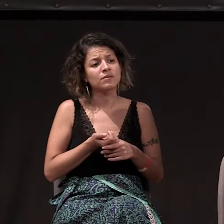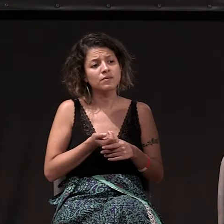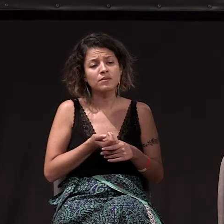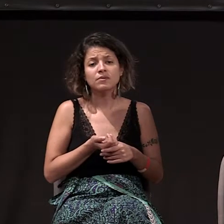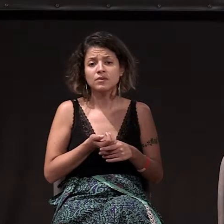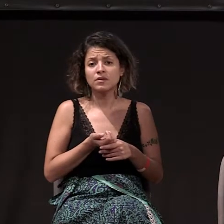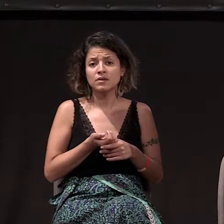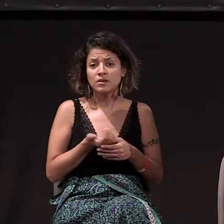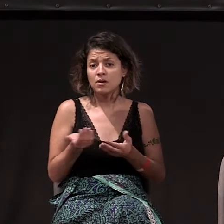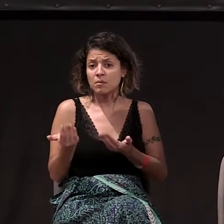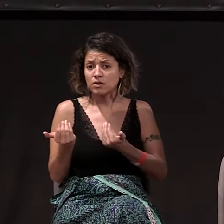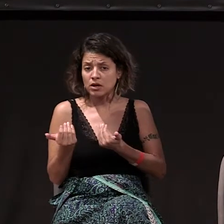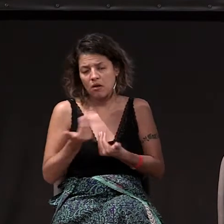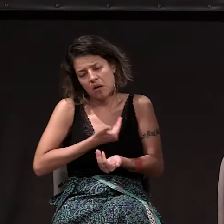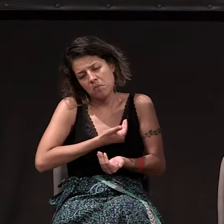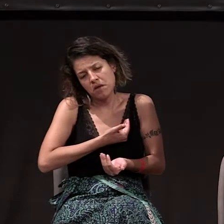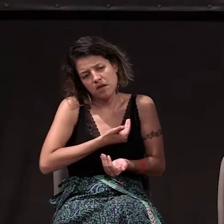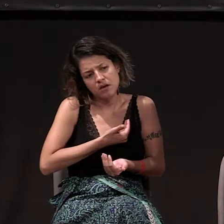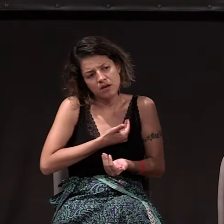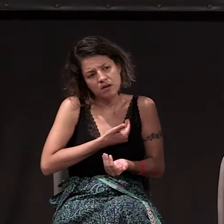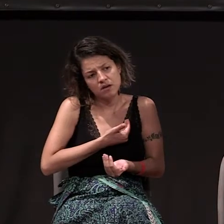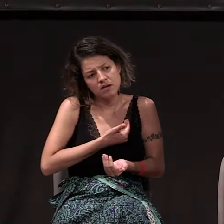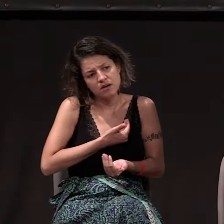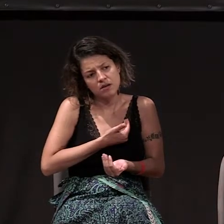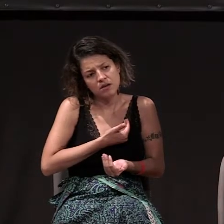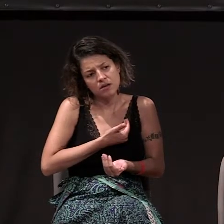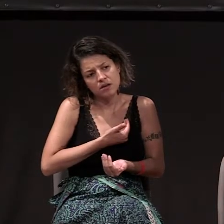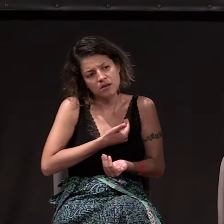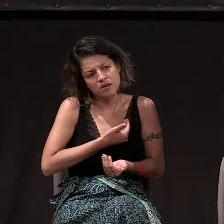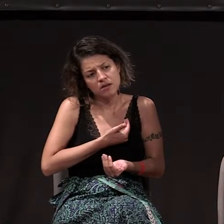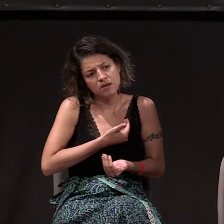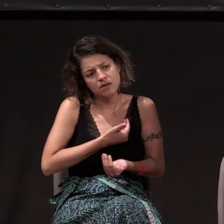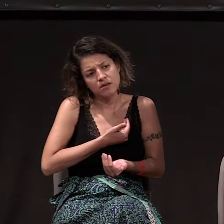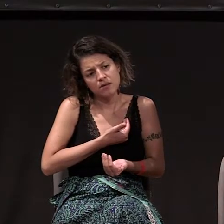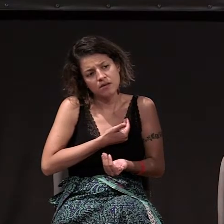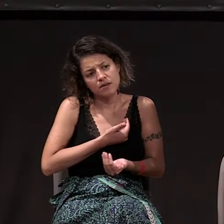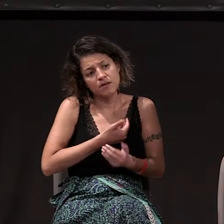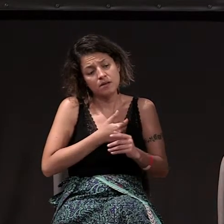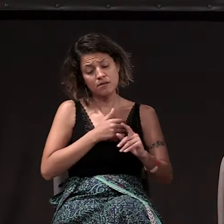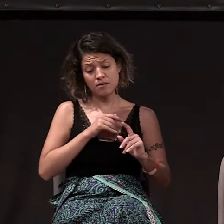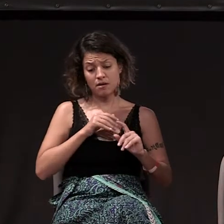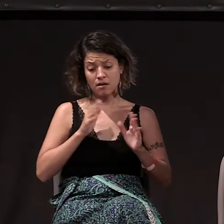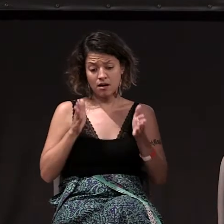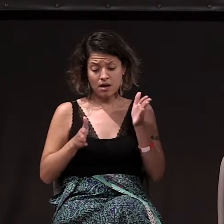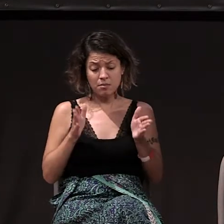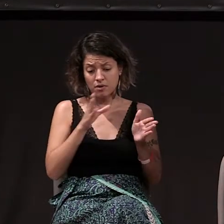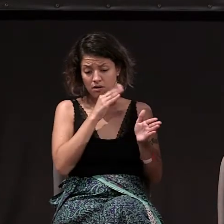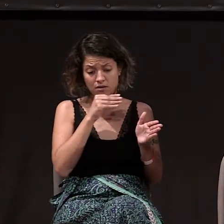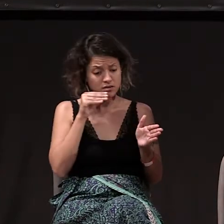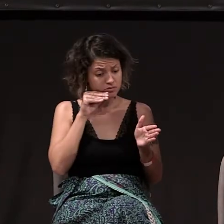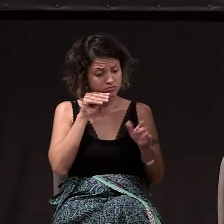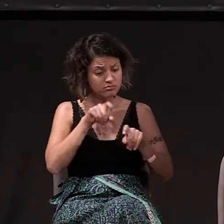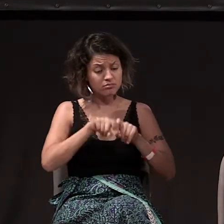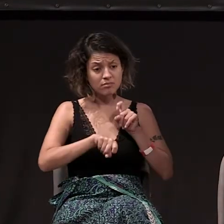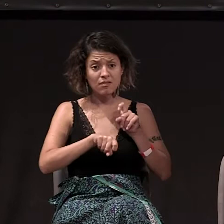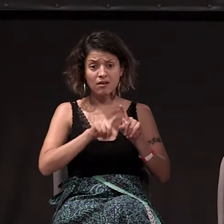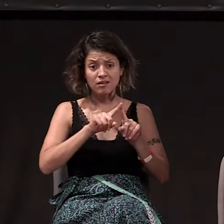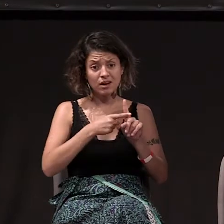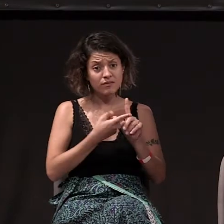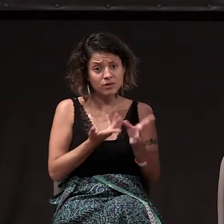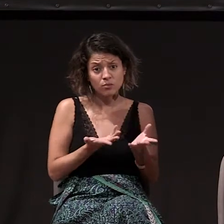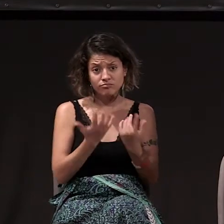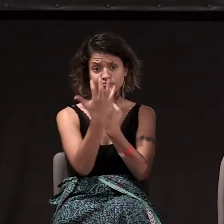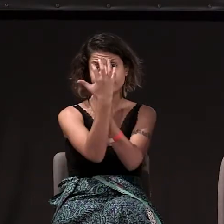uma amiga sua, que ela está ali engravidando na adolescência, e ela passa por essa